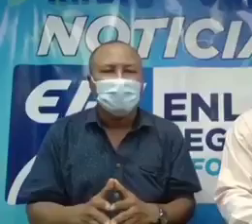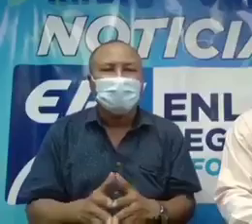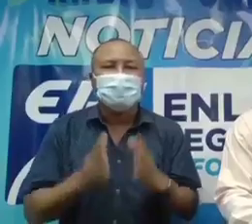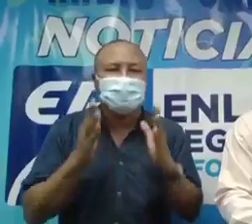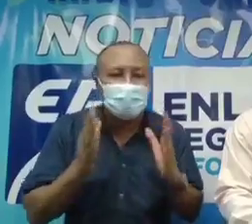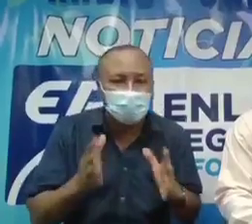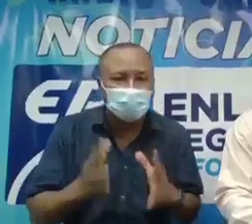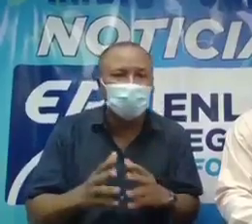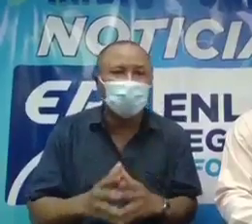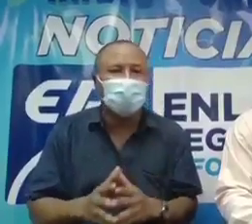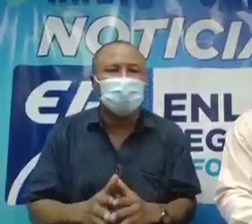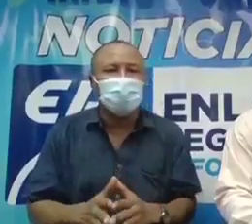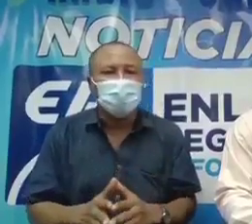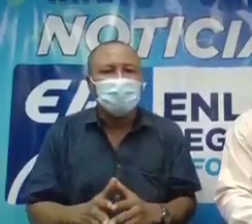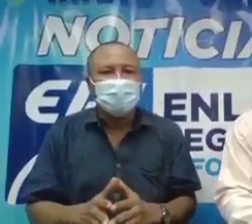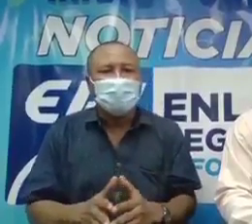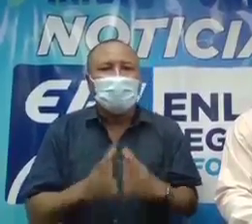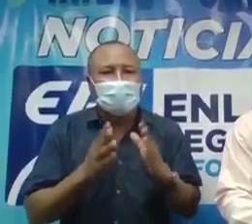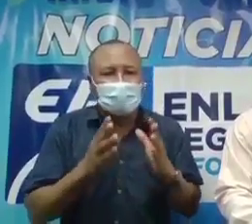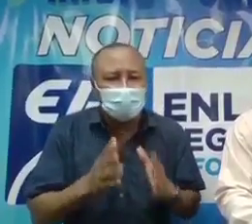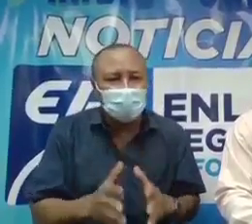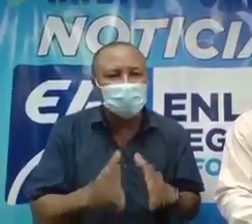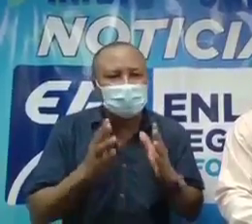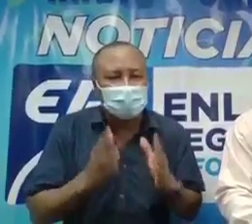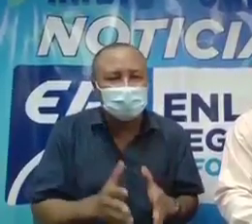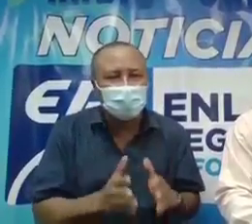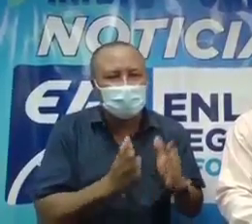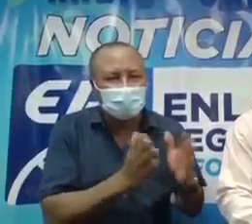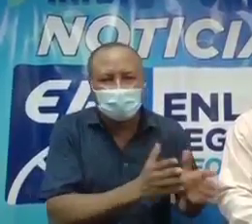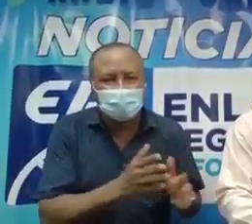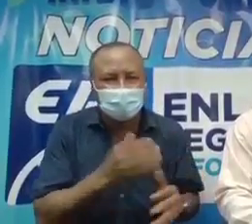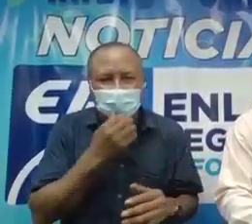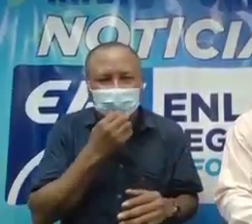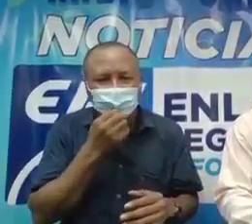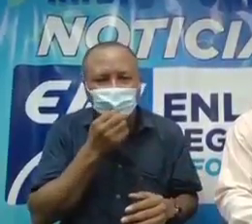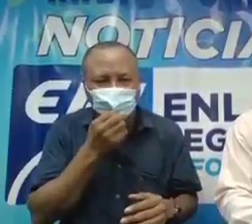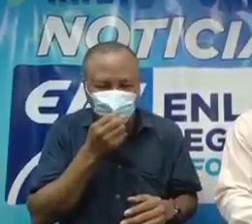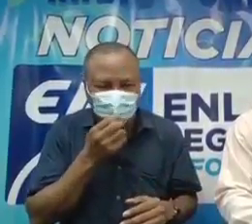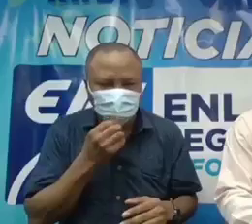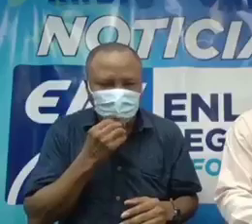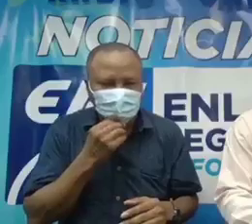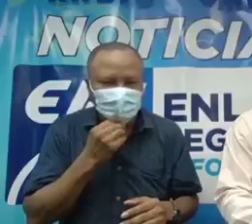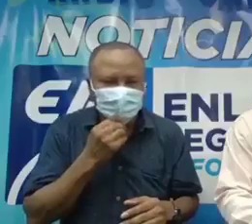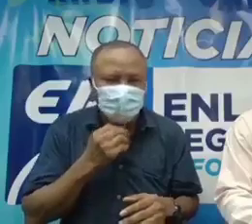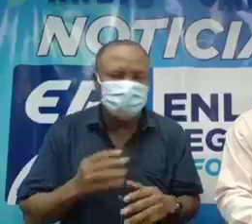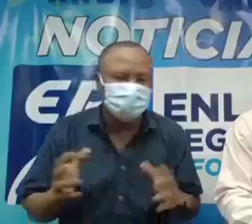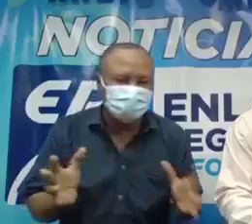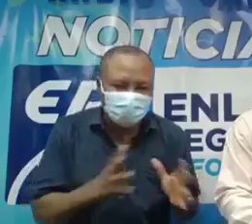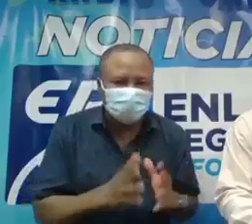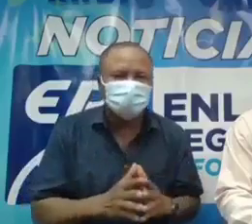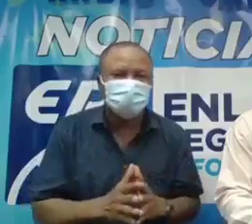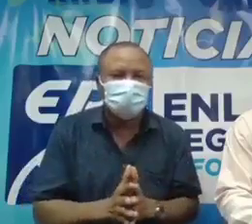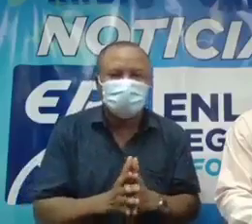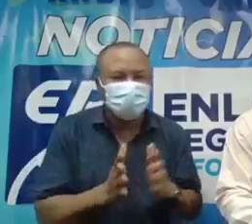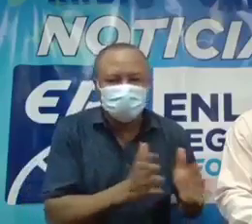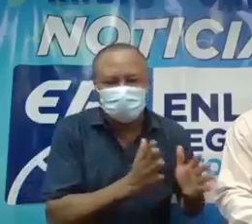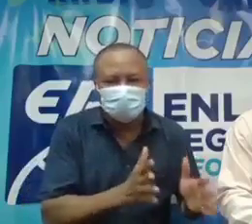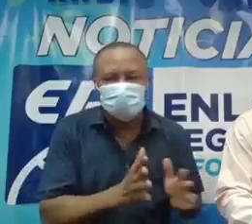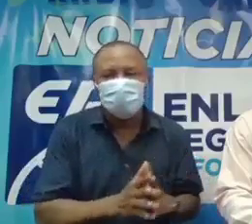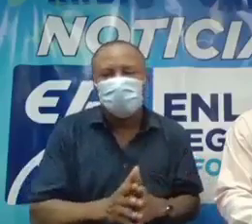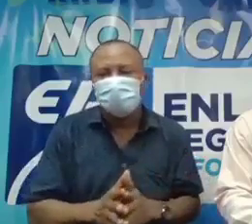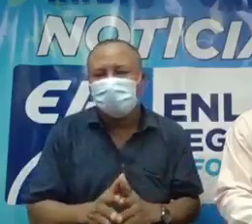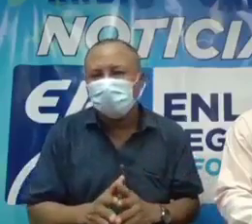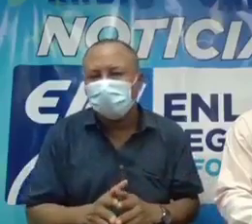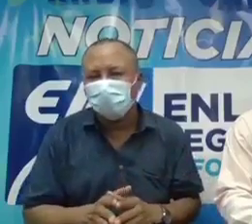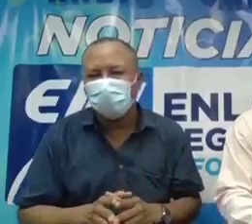artículo en San Borondón, acabó de también, hace unos meses atrás, o al